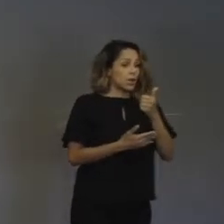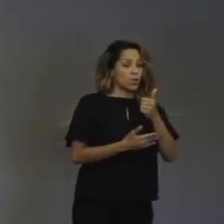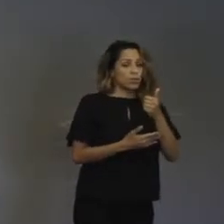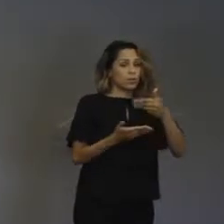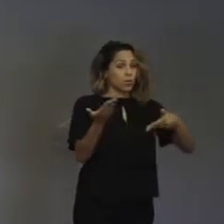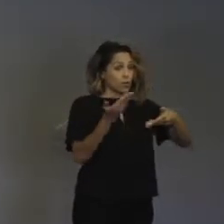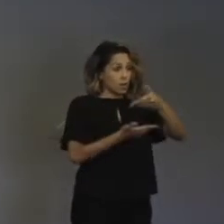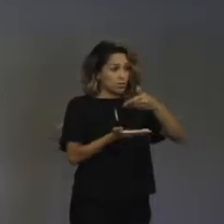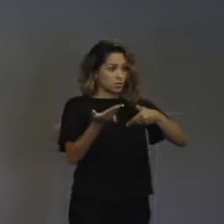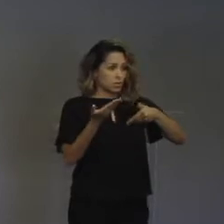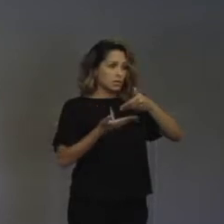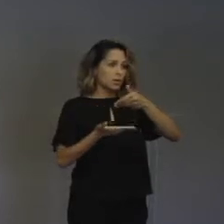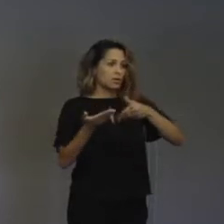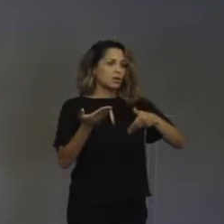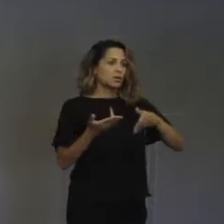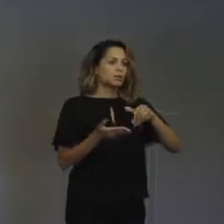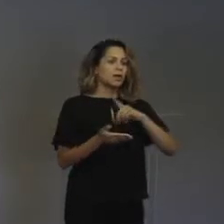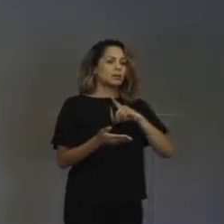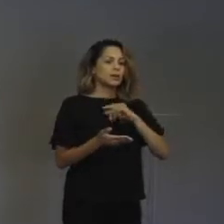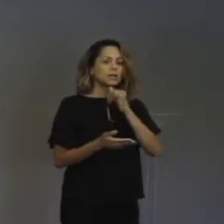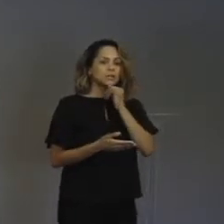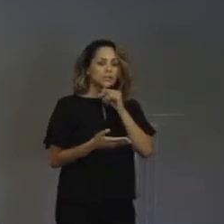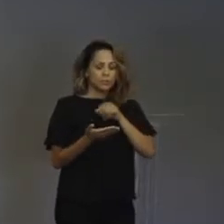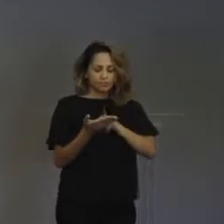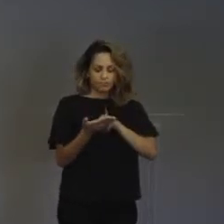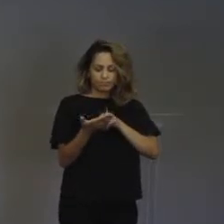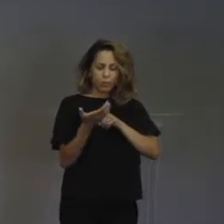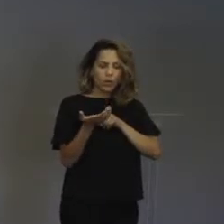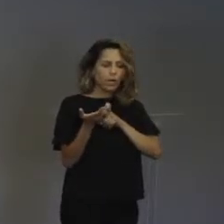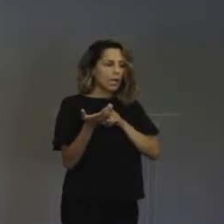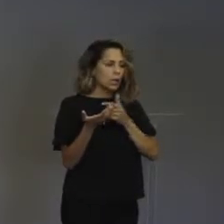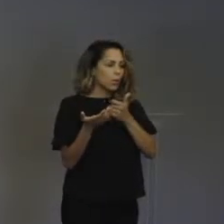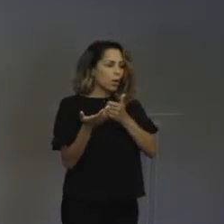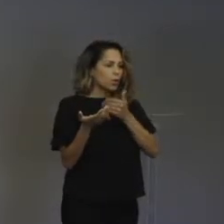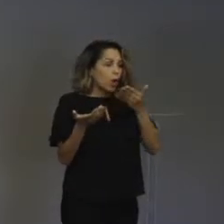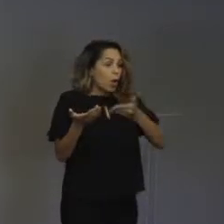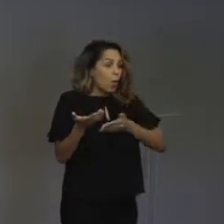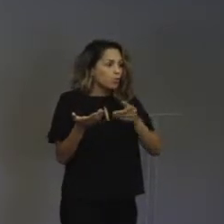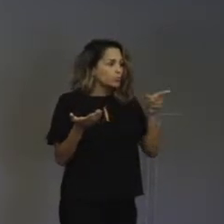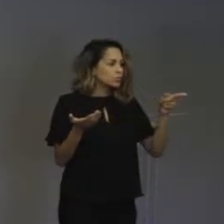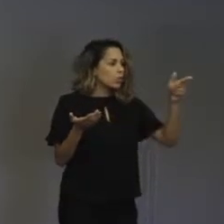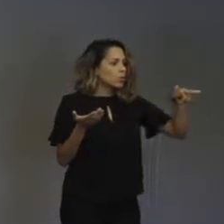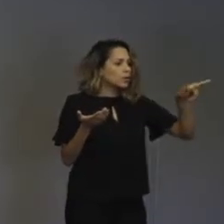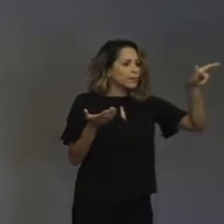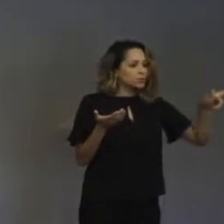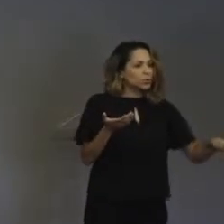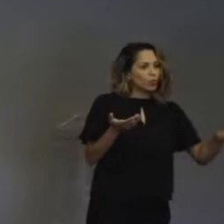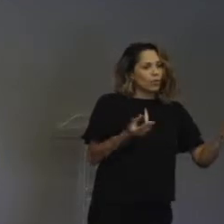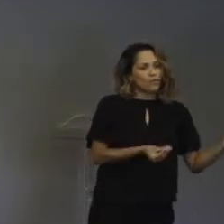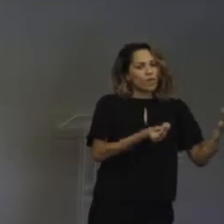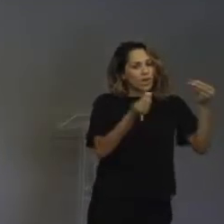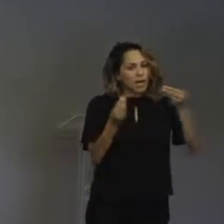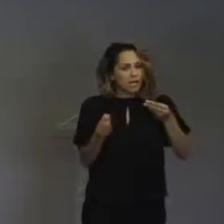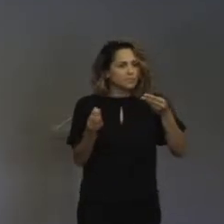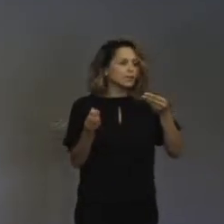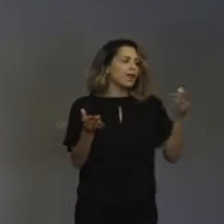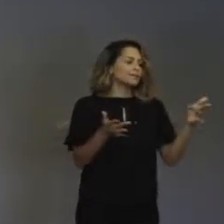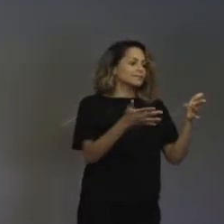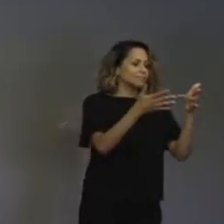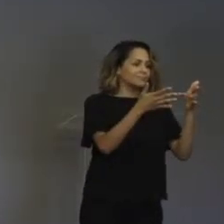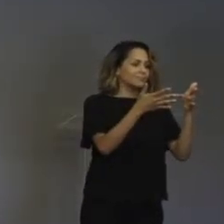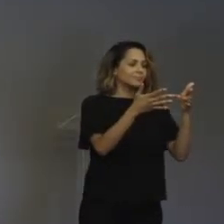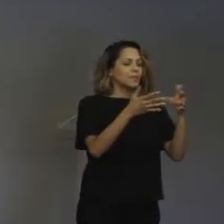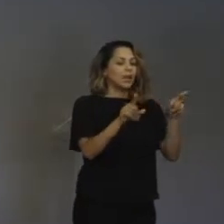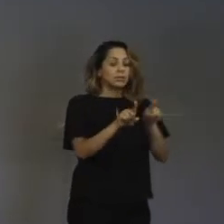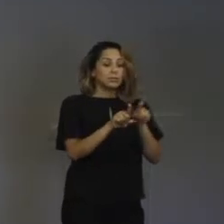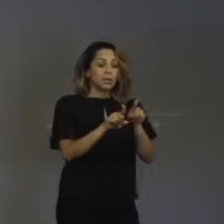entre quem quer a carona naquele dia e a pessoa que está oferecendo. E esse espaço de tempo da carona vira